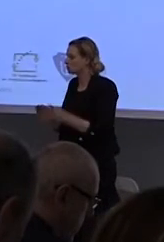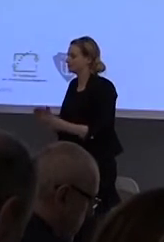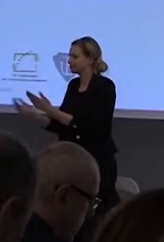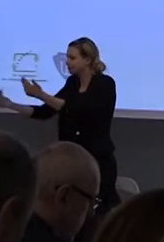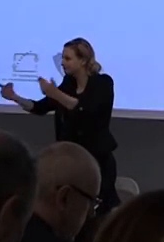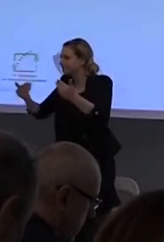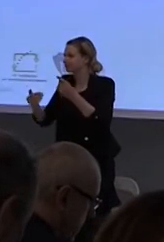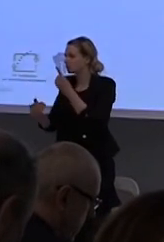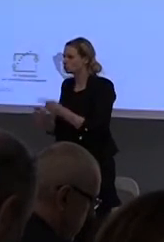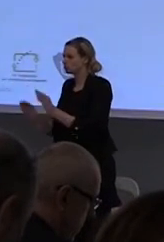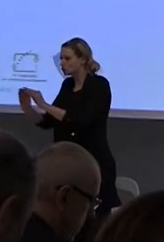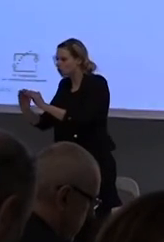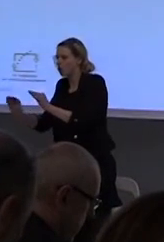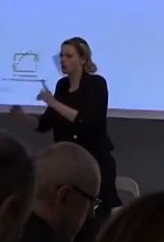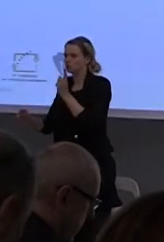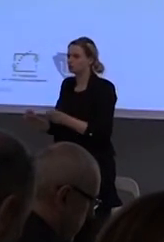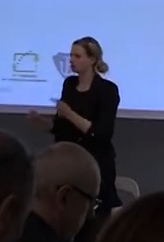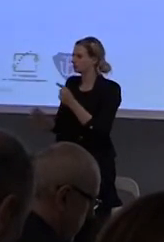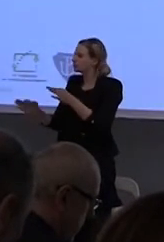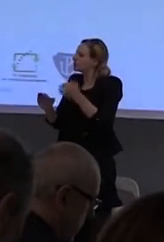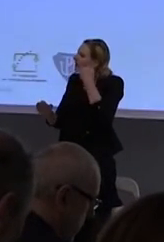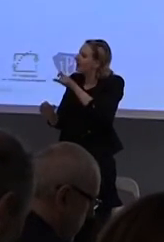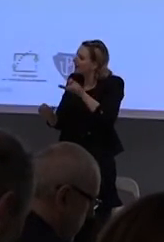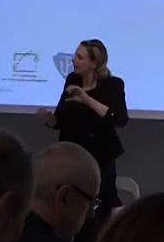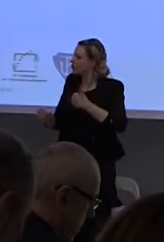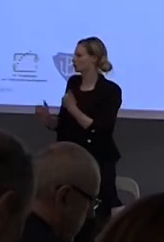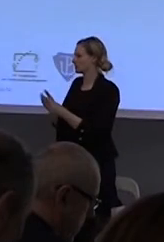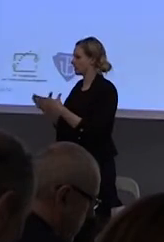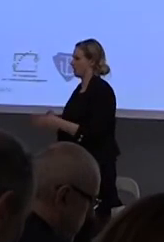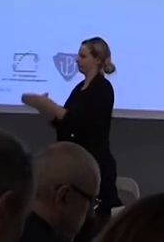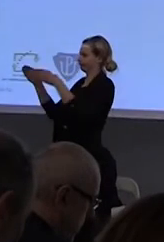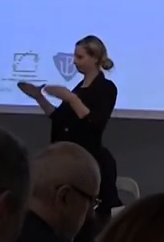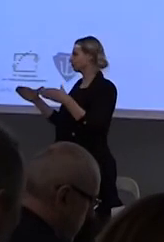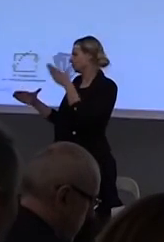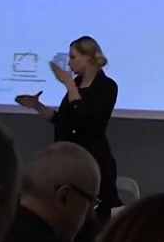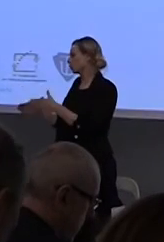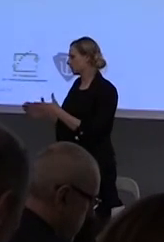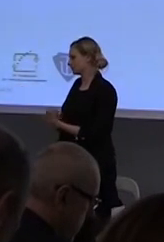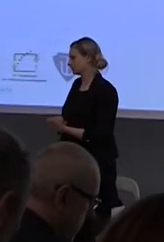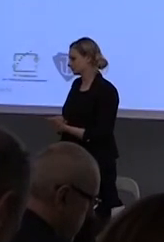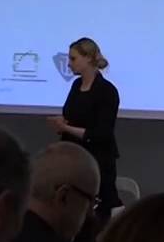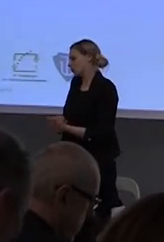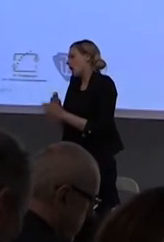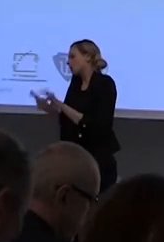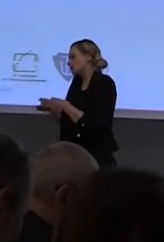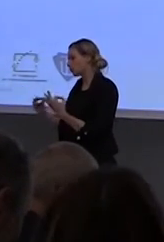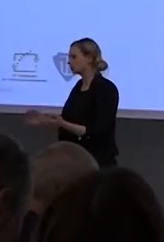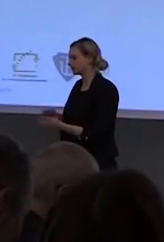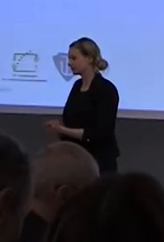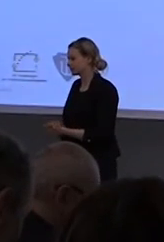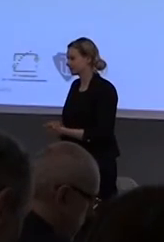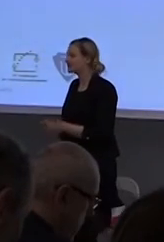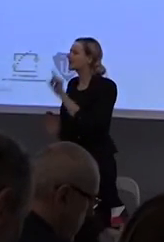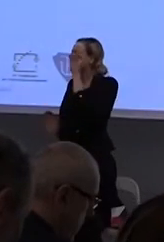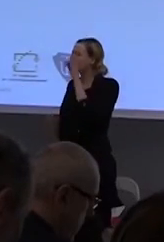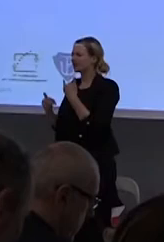Já bych ještě se chtěla vrátit k výstupům, které tady prezentoval Tomáš. Nemáme tady opravdu čas na to, abych vám představila katalog jako